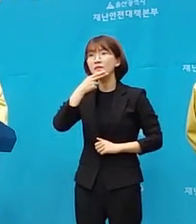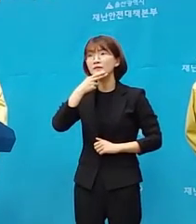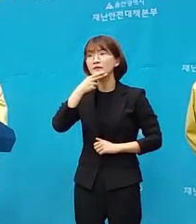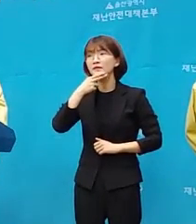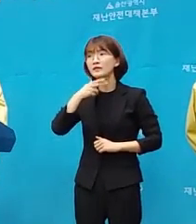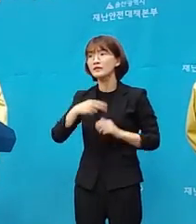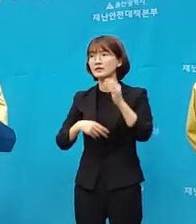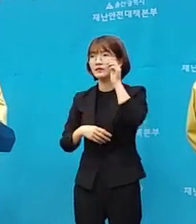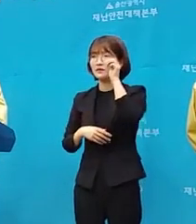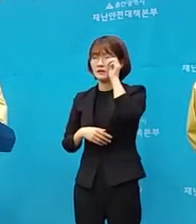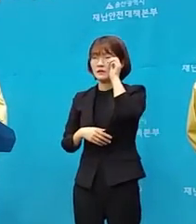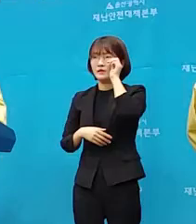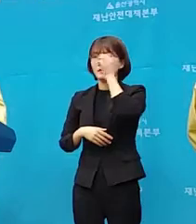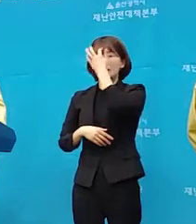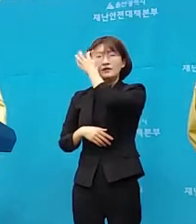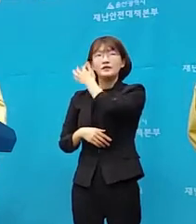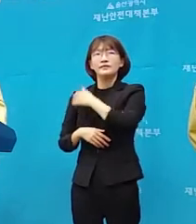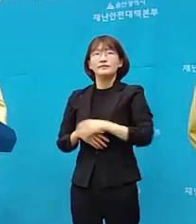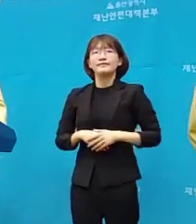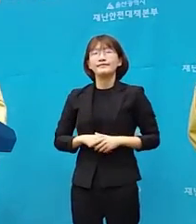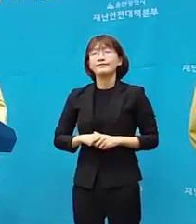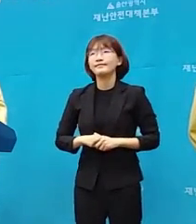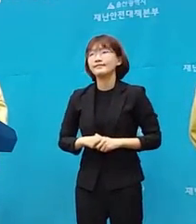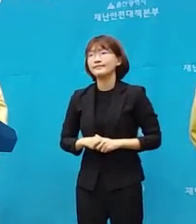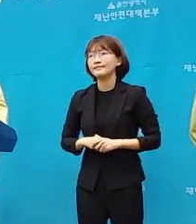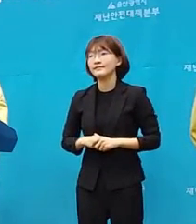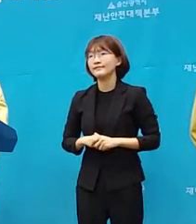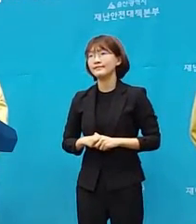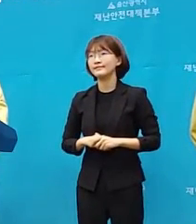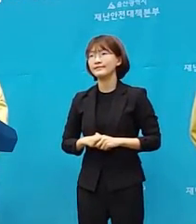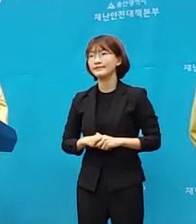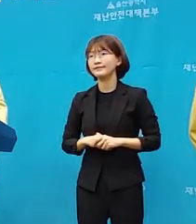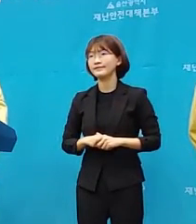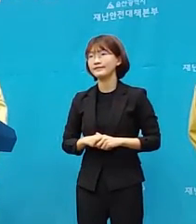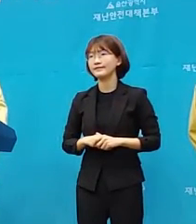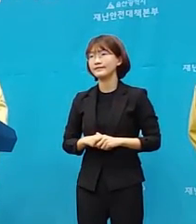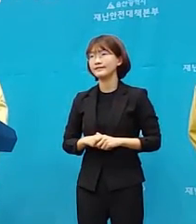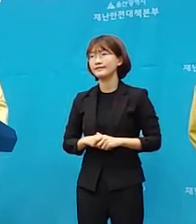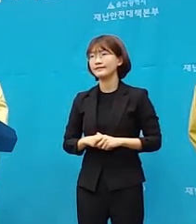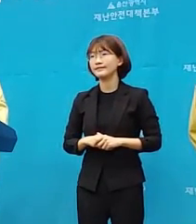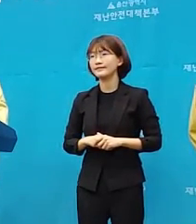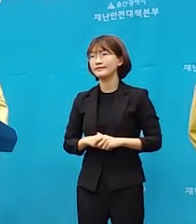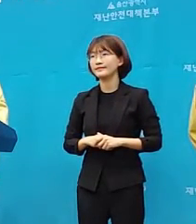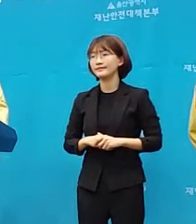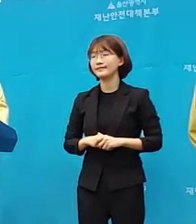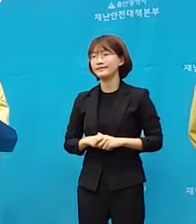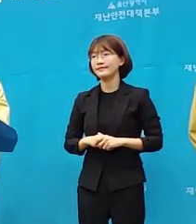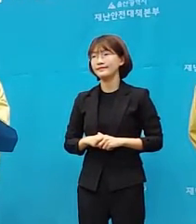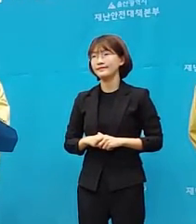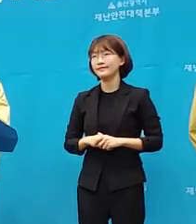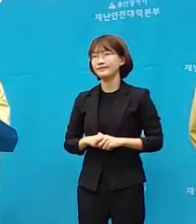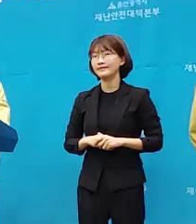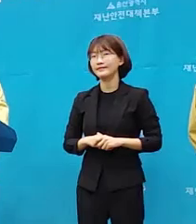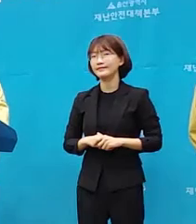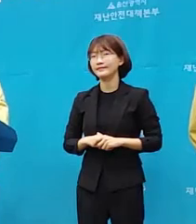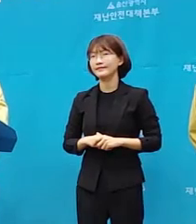없으십니까? 또? 네. 예. 최정환 기자님. 네, 경상일보 최정환 기자입니다.